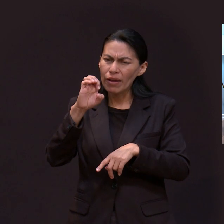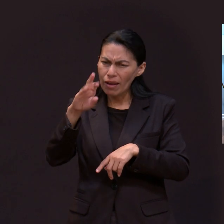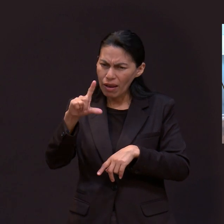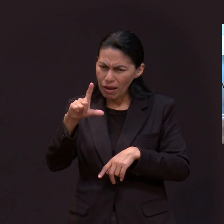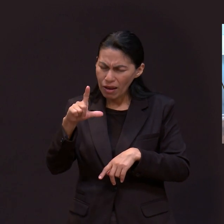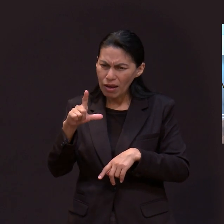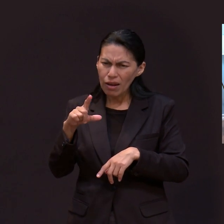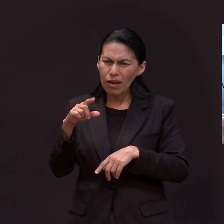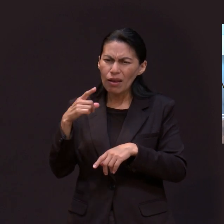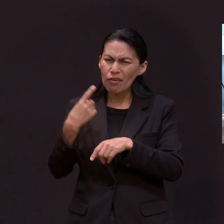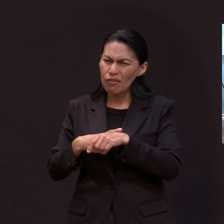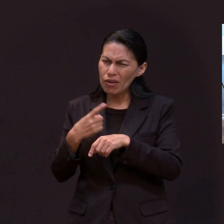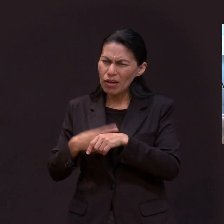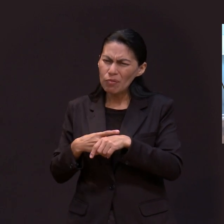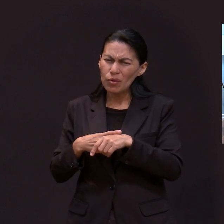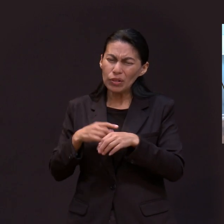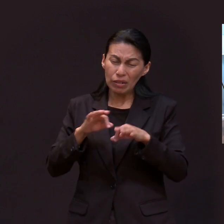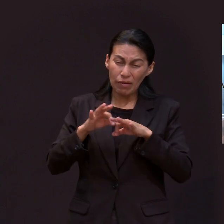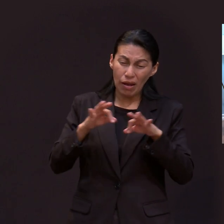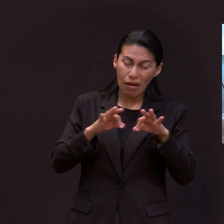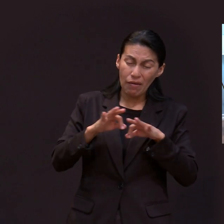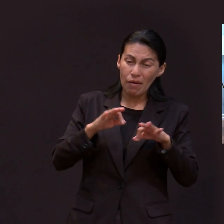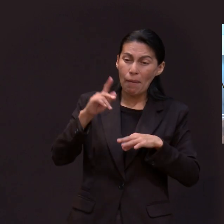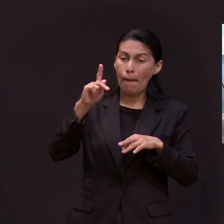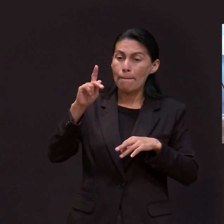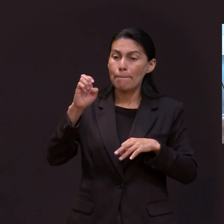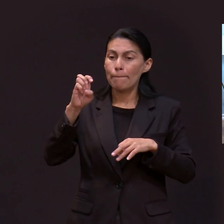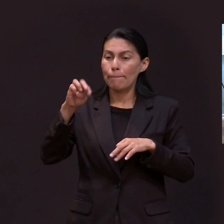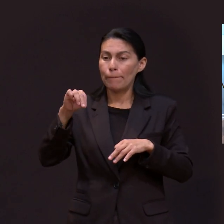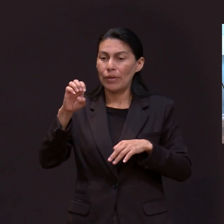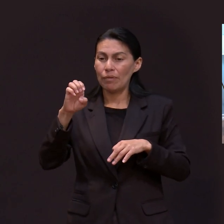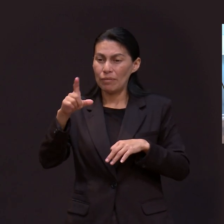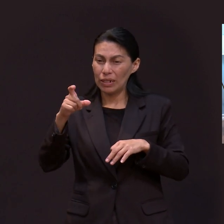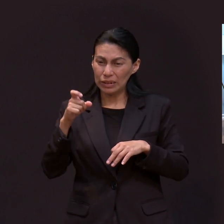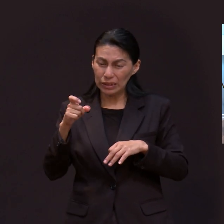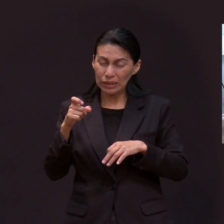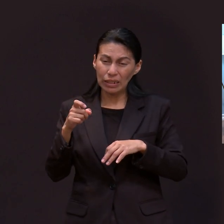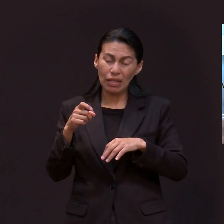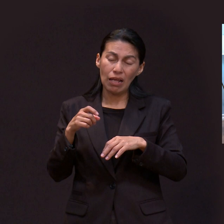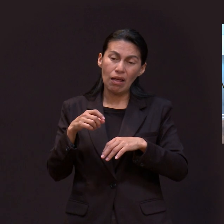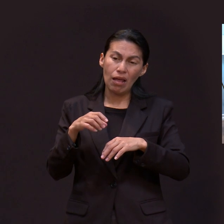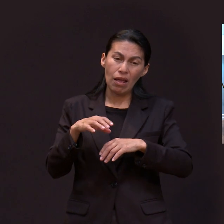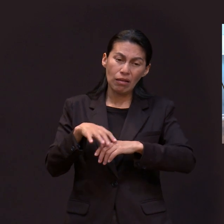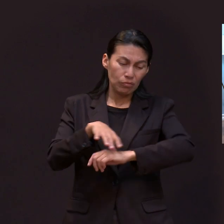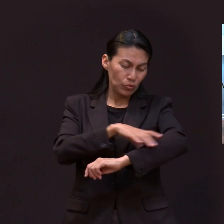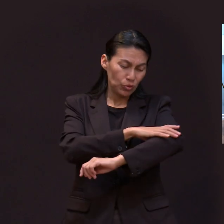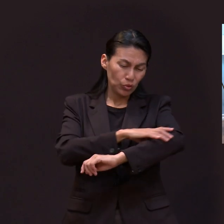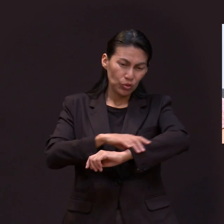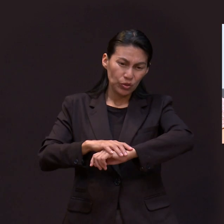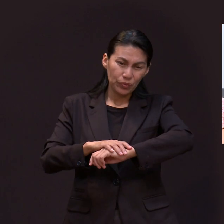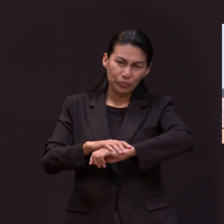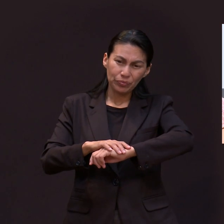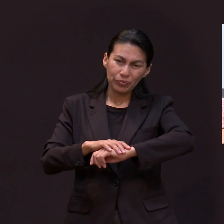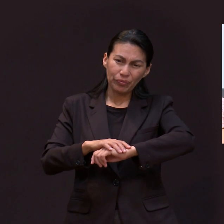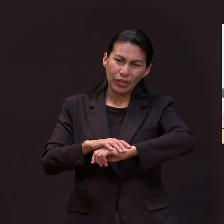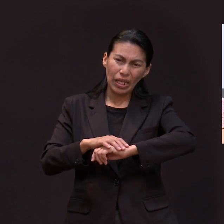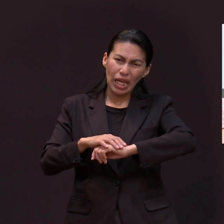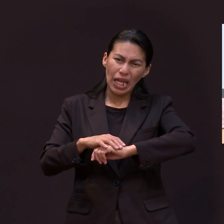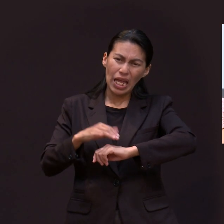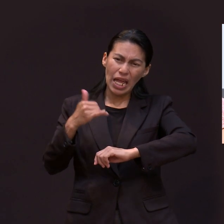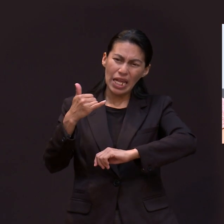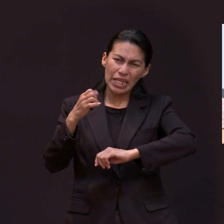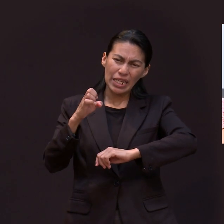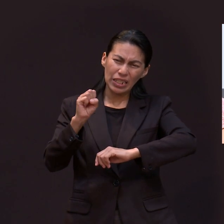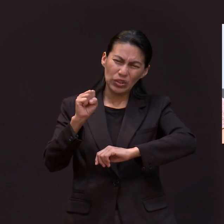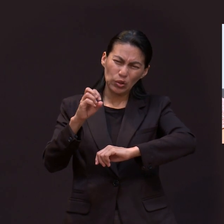trabajaba en pemex tenía 20 años él tenía su mano ingresada porque se había accidentado y